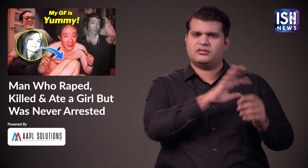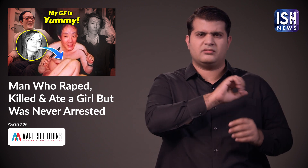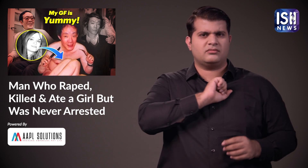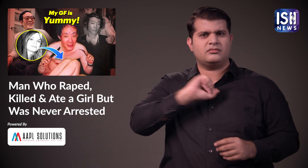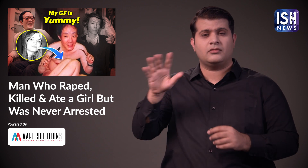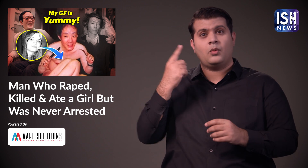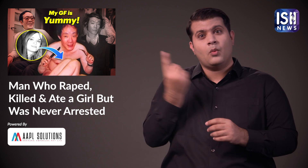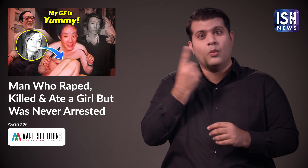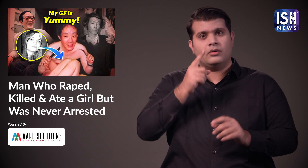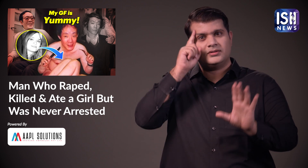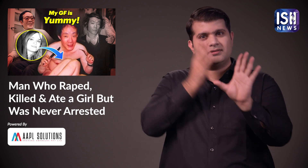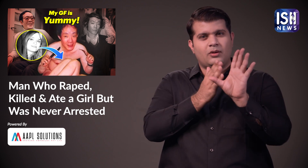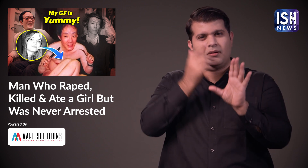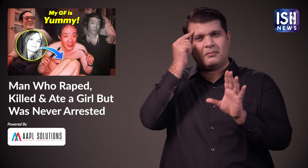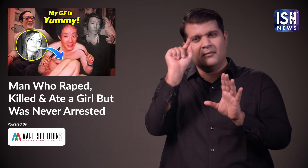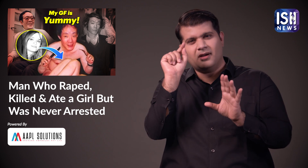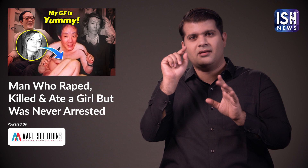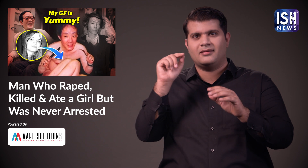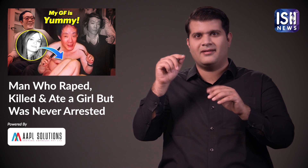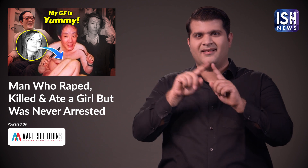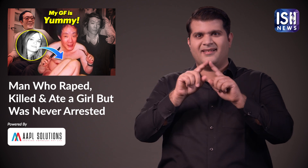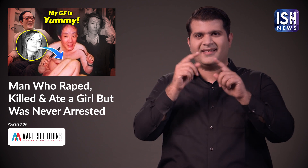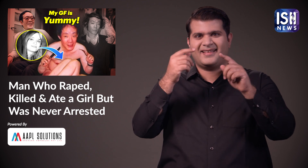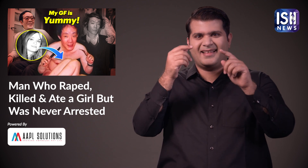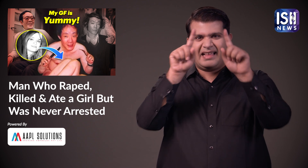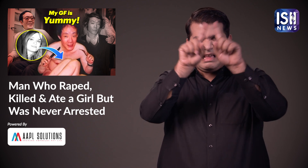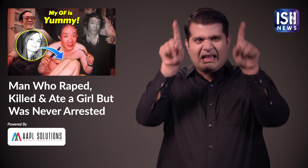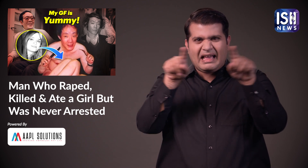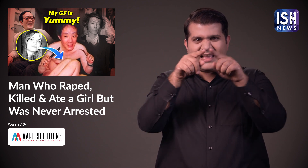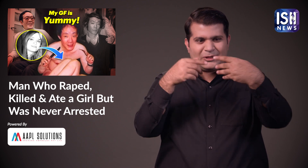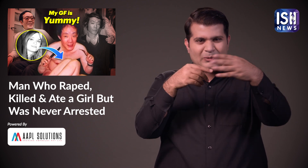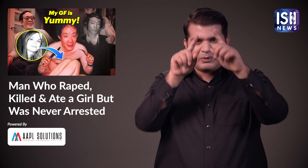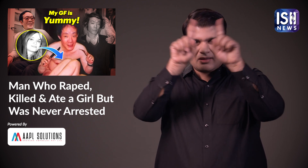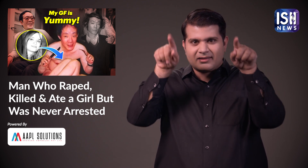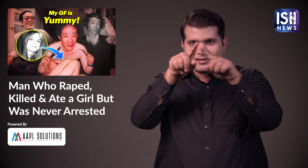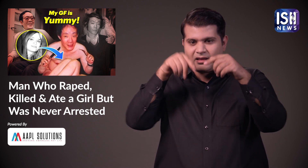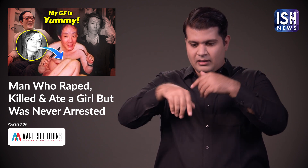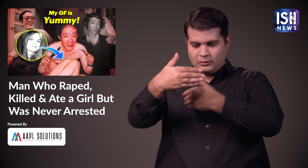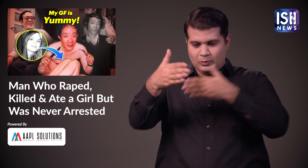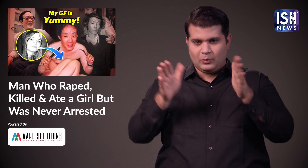बाद उसे एक पागलखाने में रखा गया जहां मनोरोग रोगियों को एक कमरे में बंद कर दिया जाता